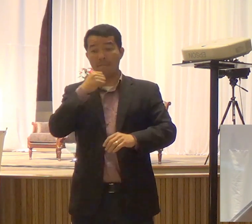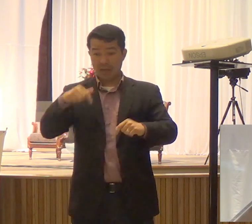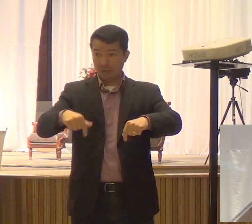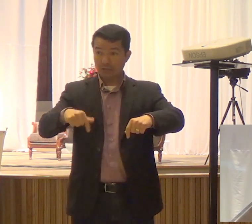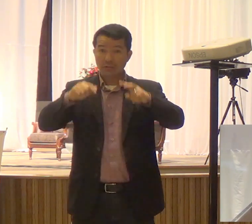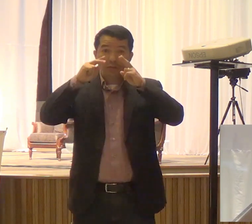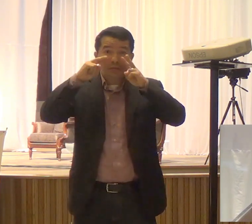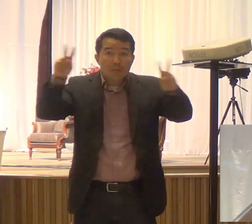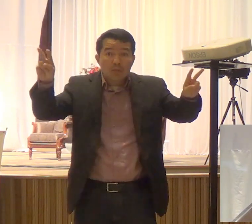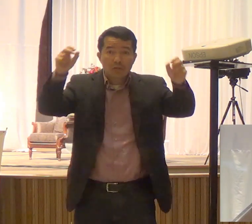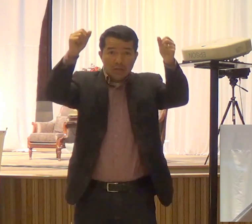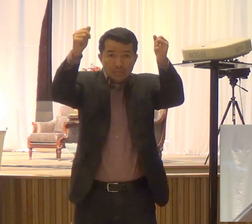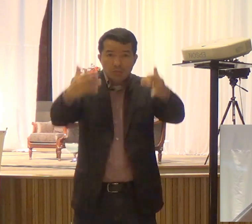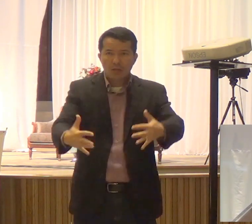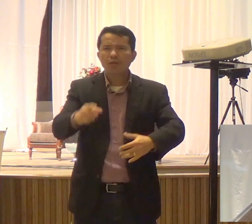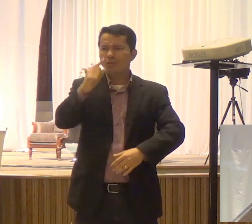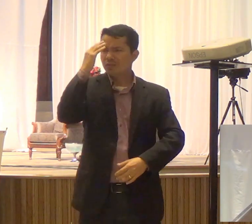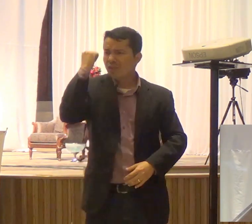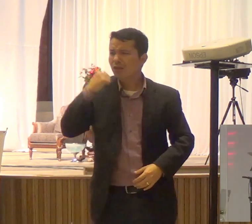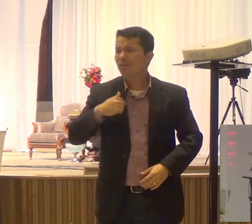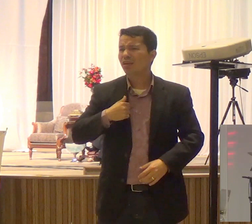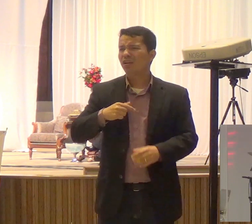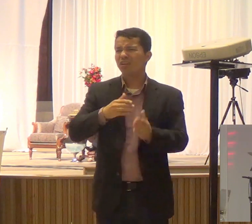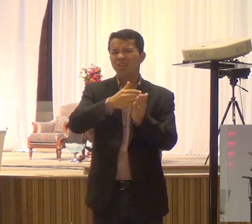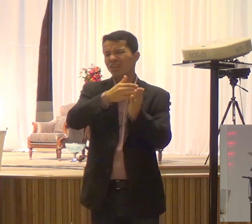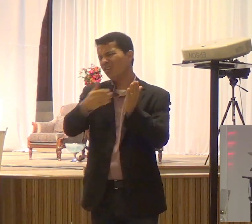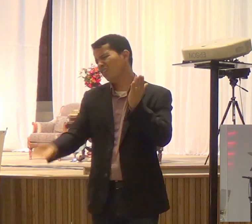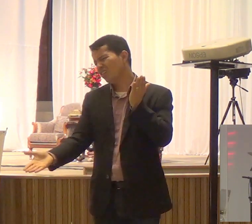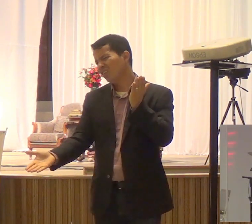eu estou longe, mas não estou feliz,